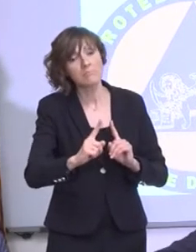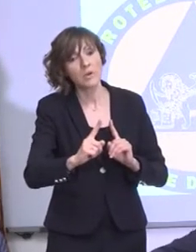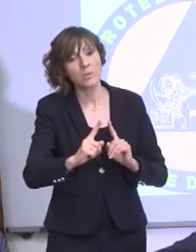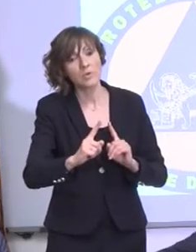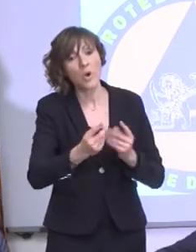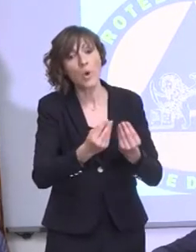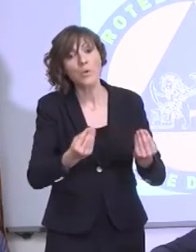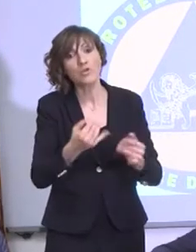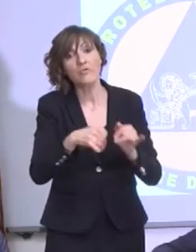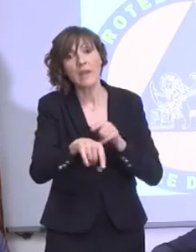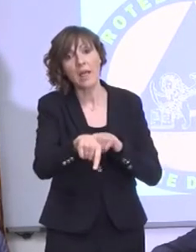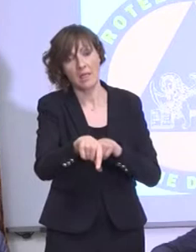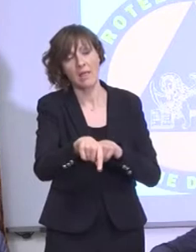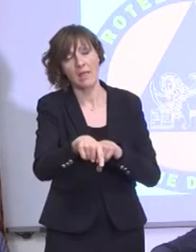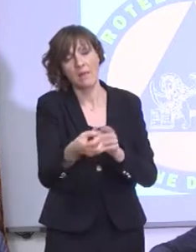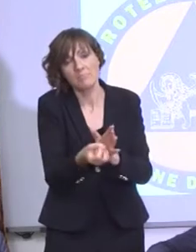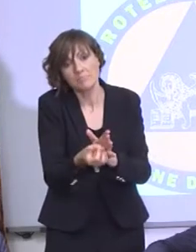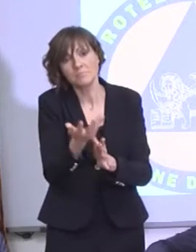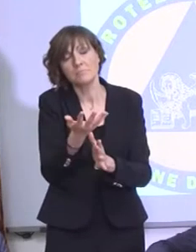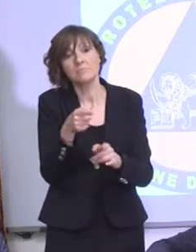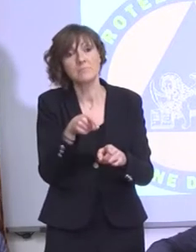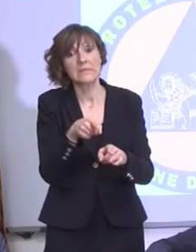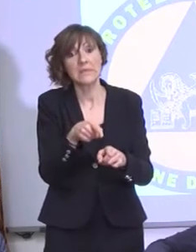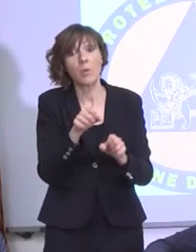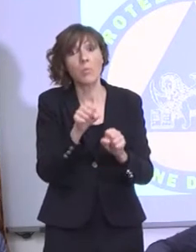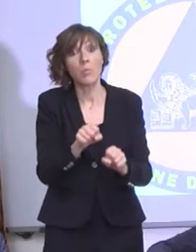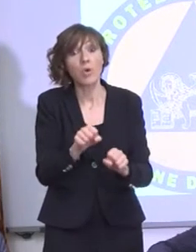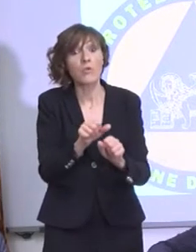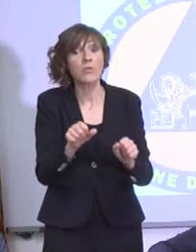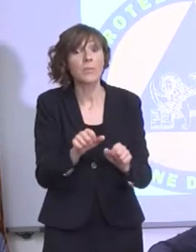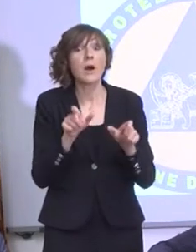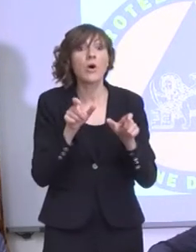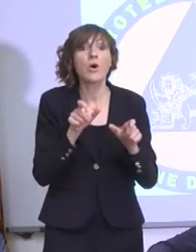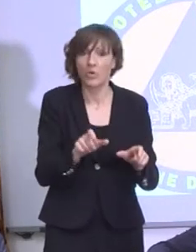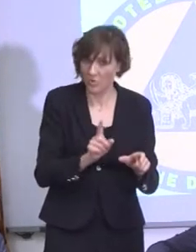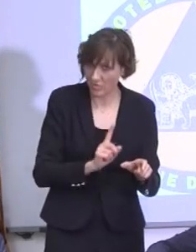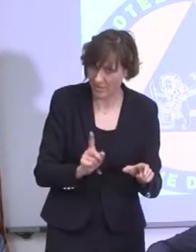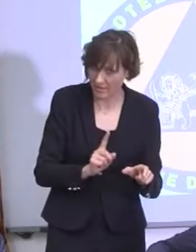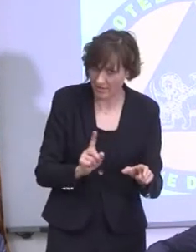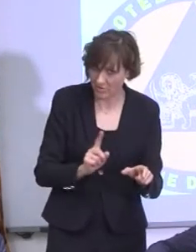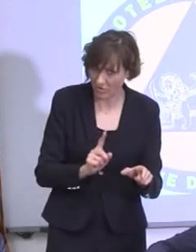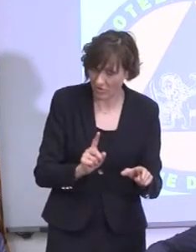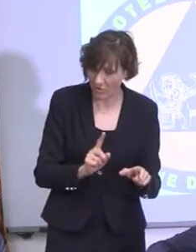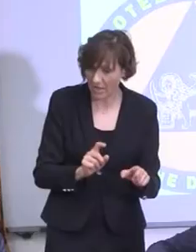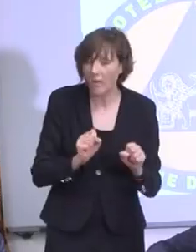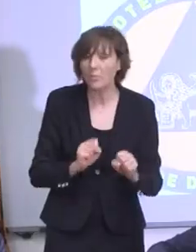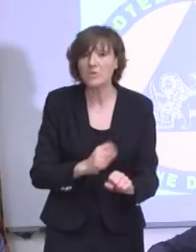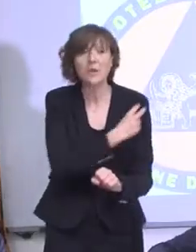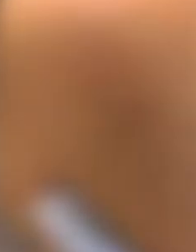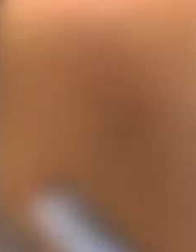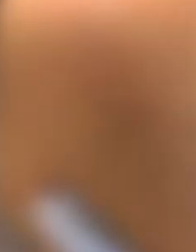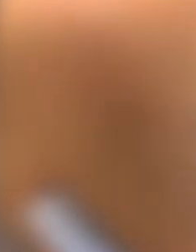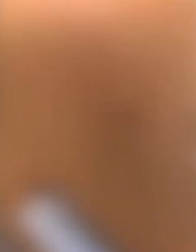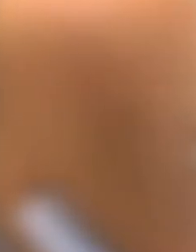del prodotto finale e quindi la possibilità, in maniera, come si può dire, non obbligatoria, a somministrare il vaccino a chi lo